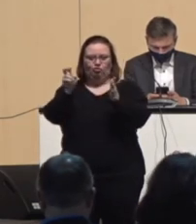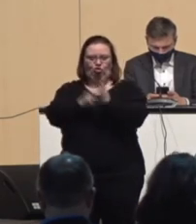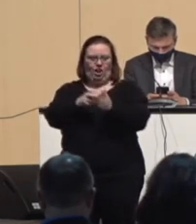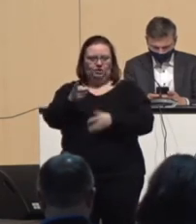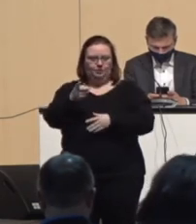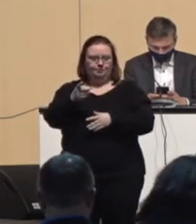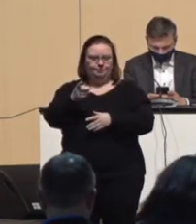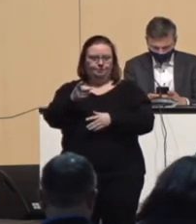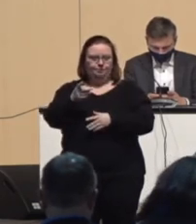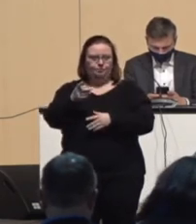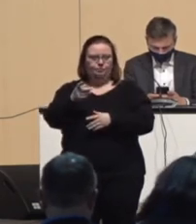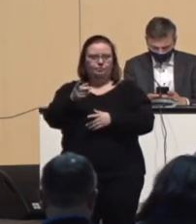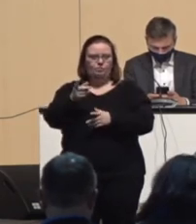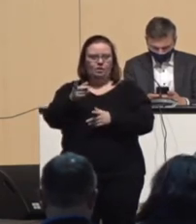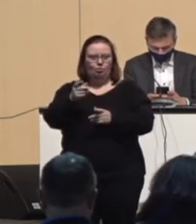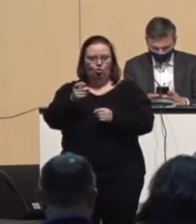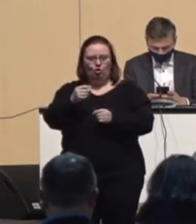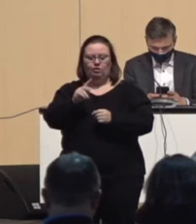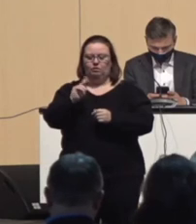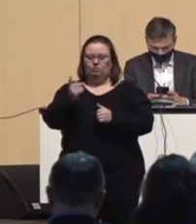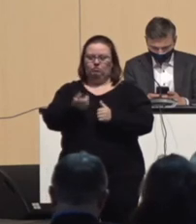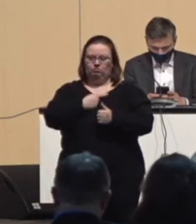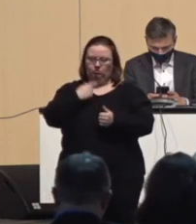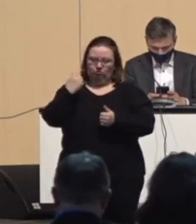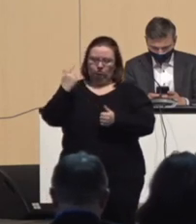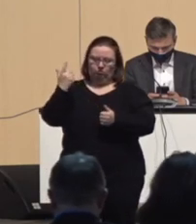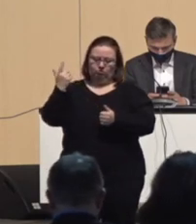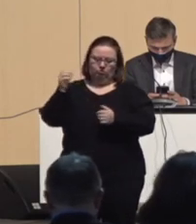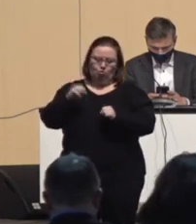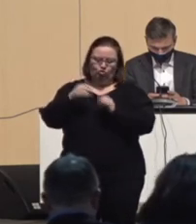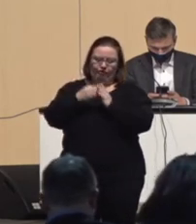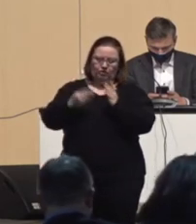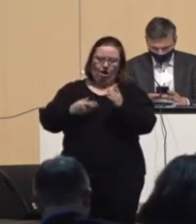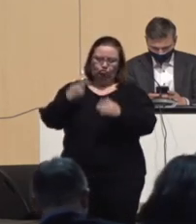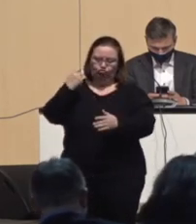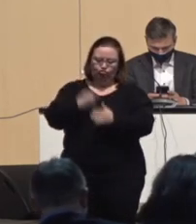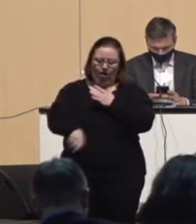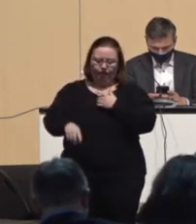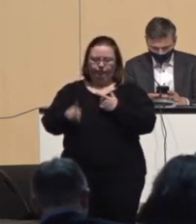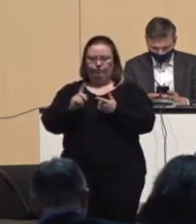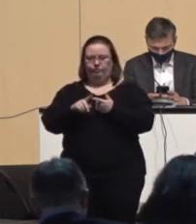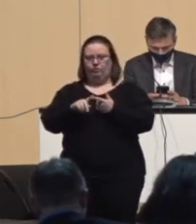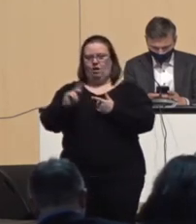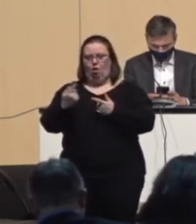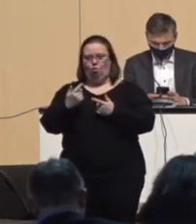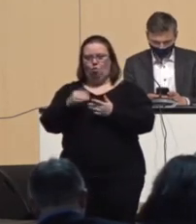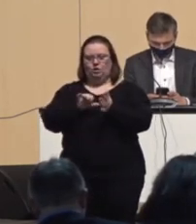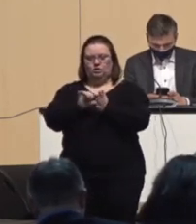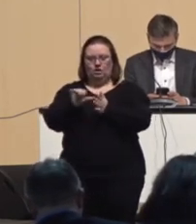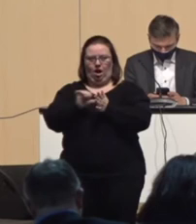und das erstreckt sich sowohl auf mögliche Vertragsstrafen wie auch auf die